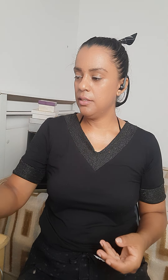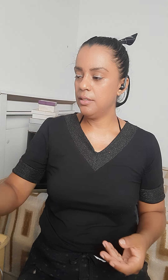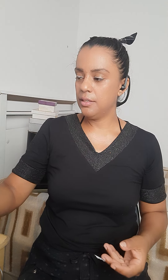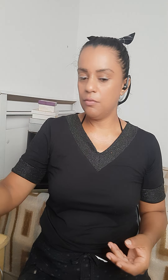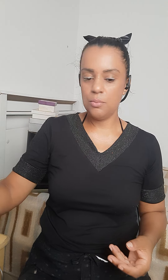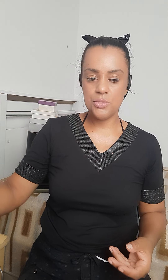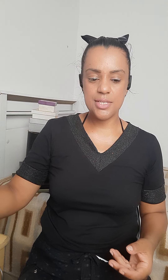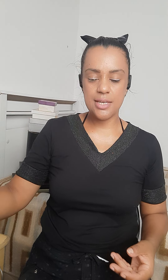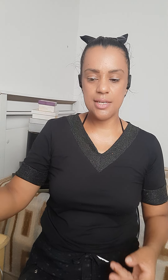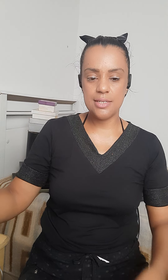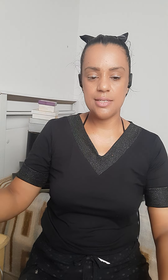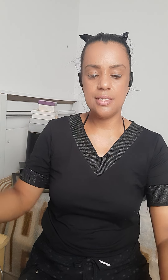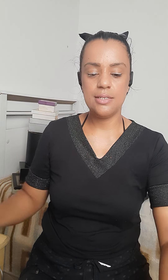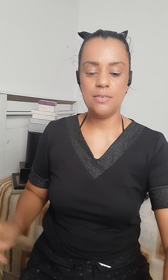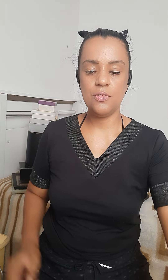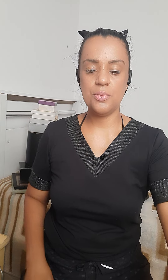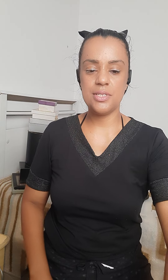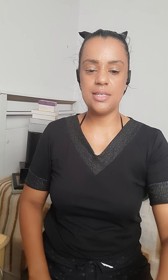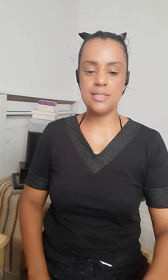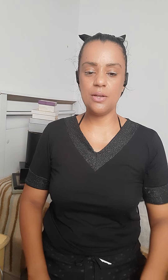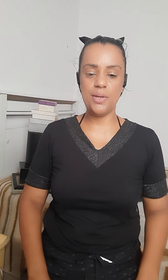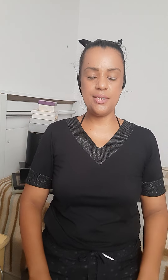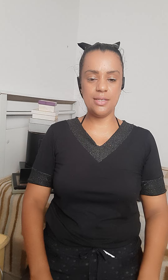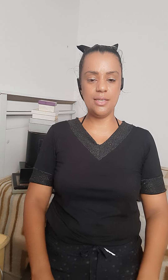Então, vamos dar sequência aqui.